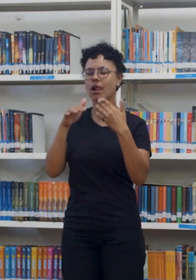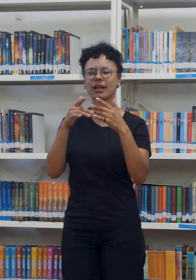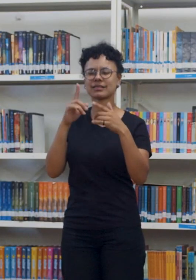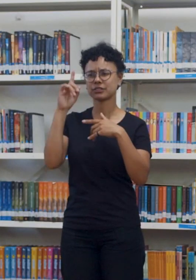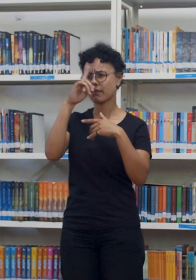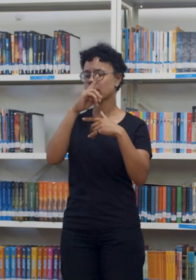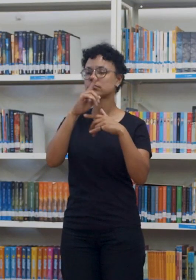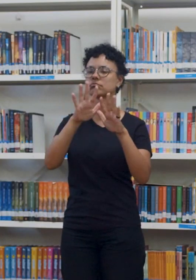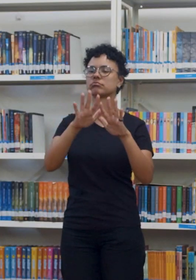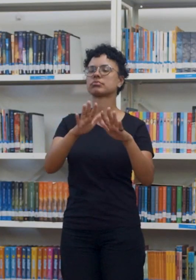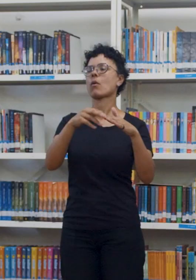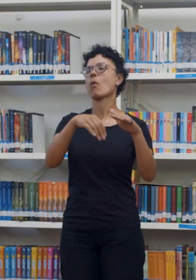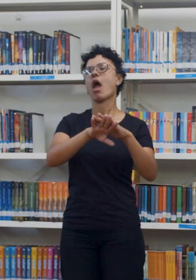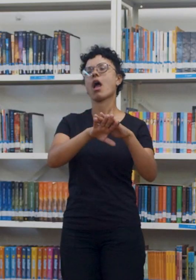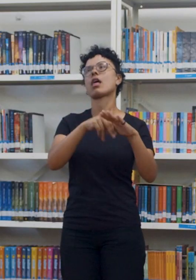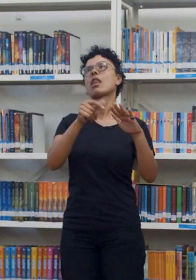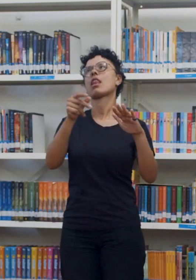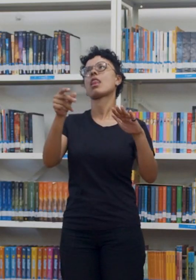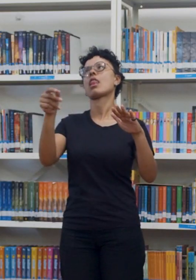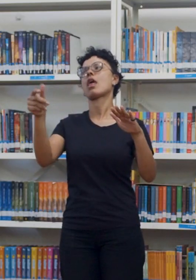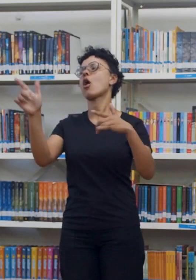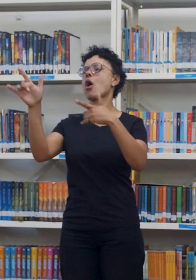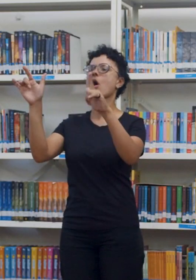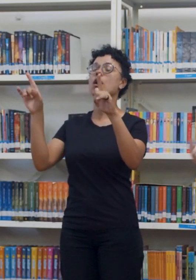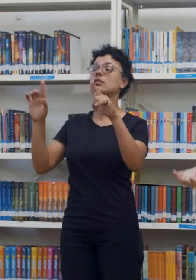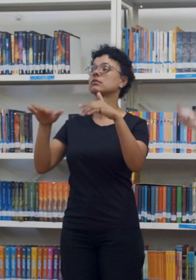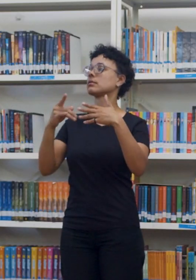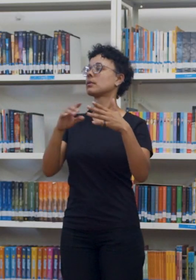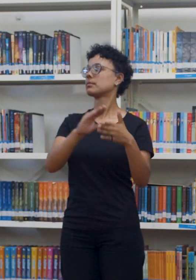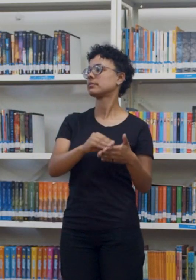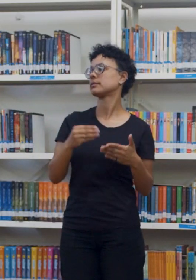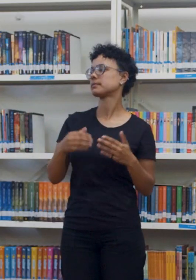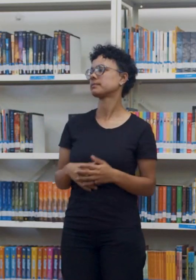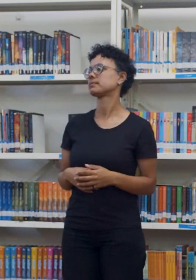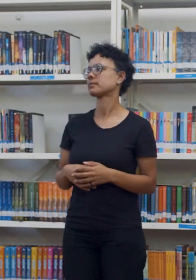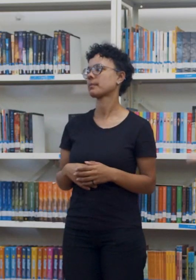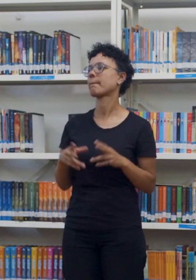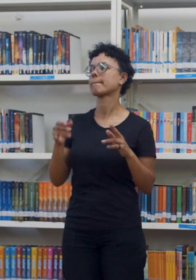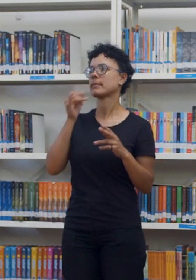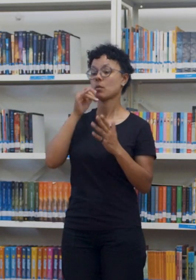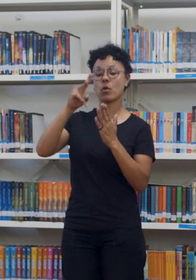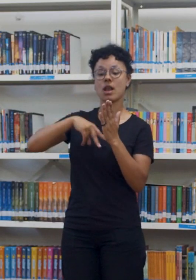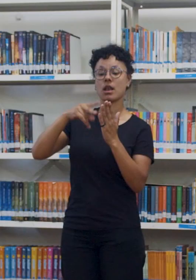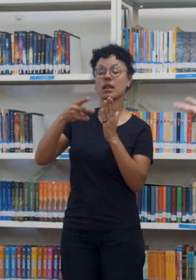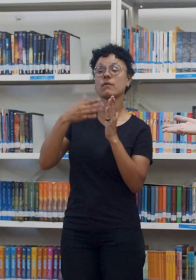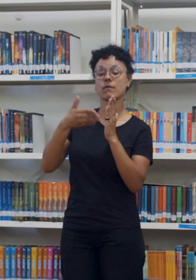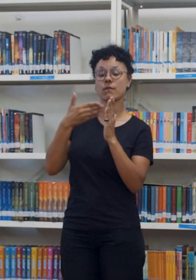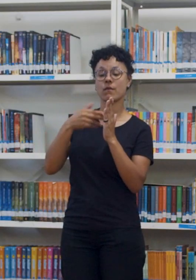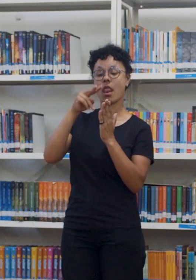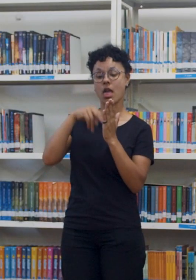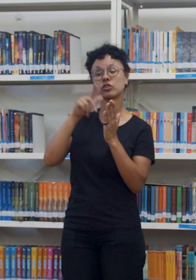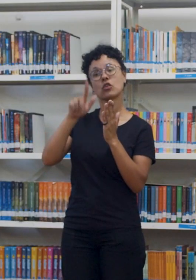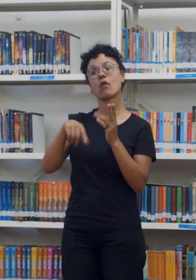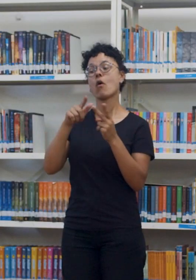complicada, claro, deixa o tempo passar, vai continuando a fazer as outras coisas. É que nem ler um livro de novo, né? Exatamente, assistir um